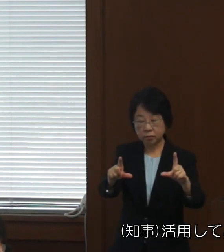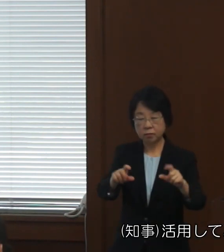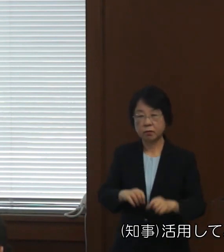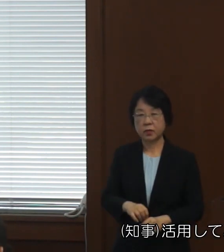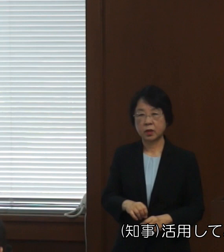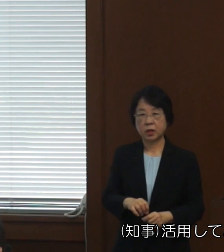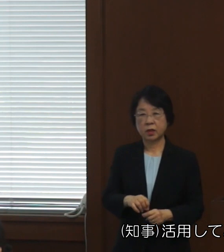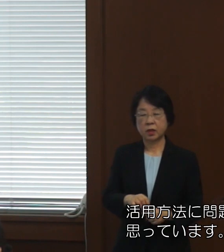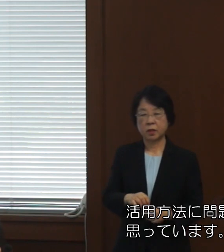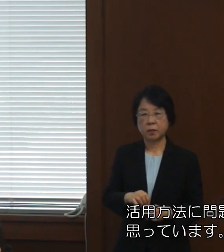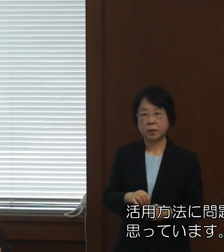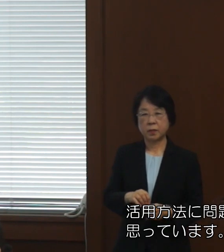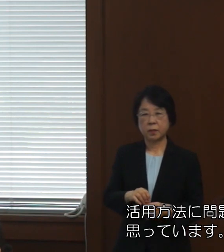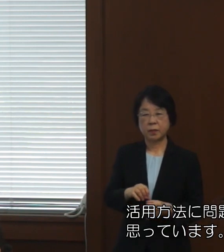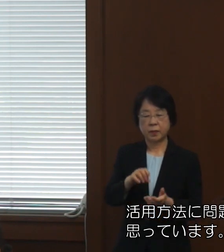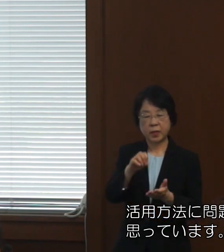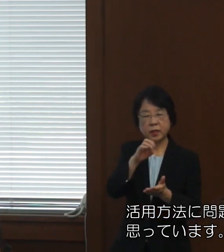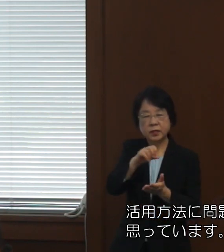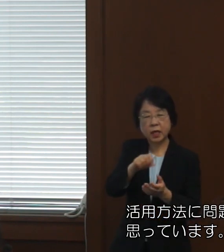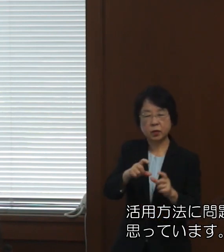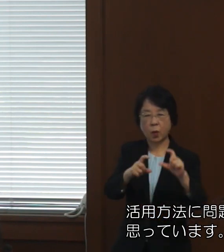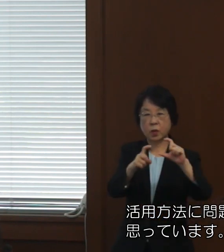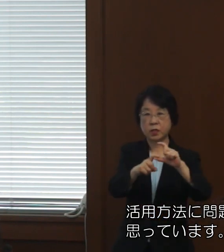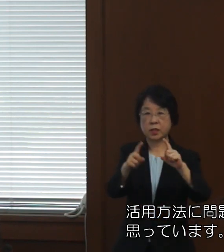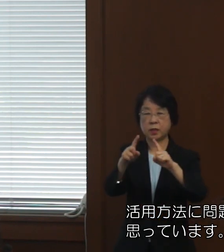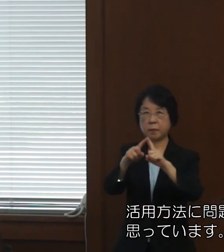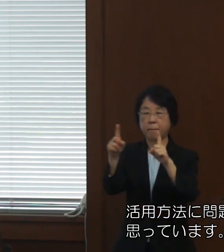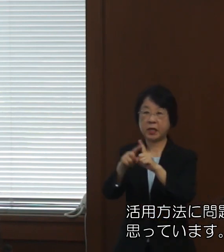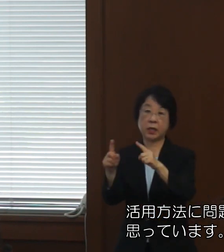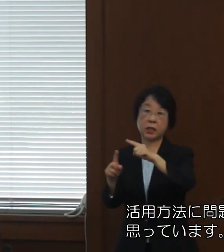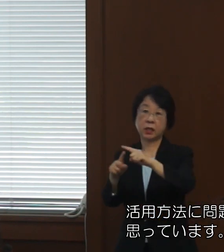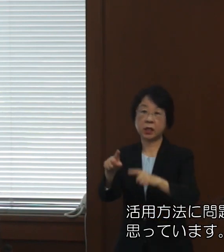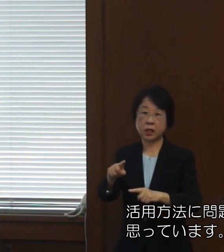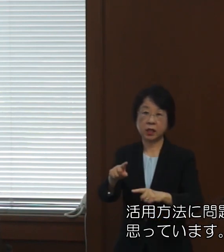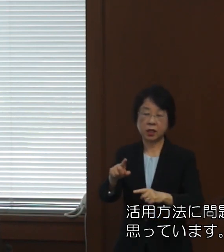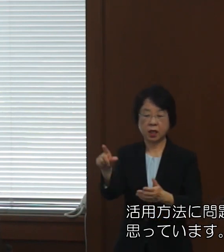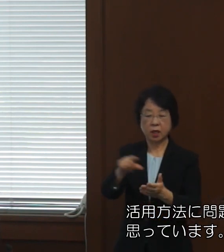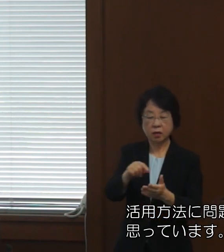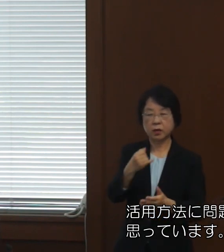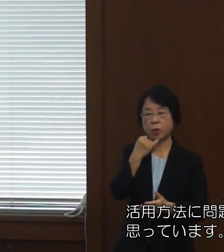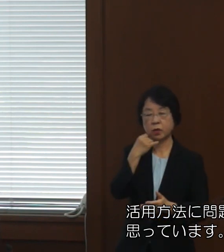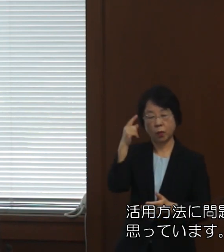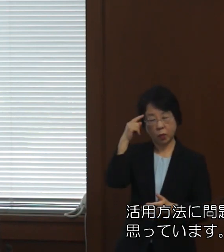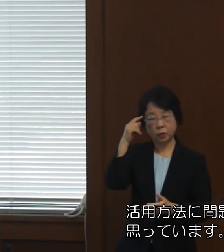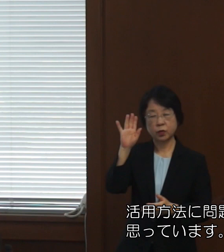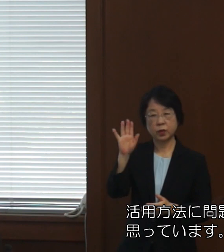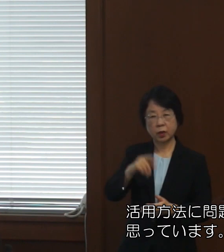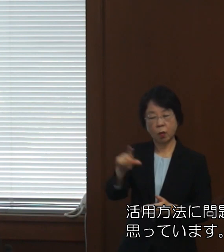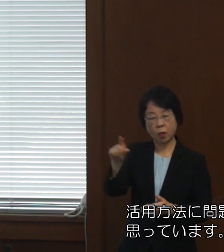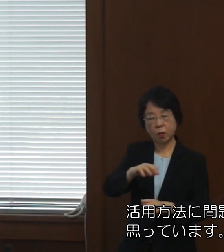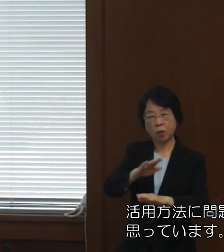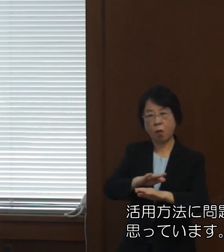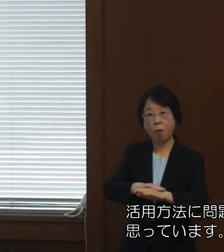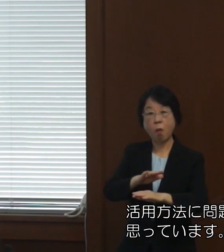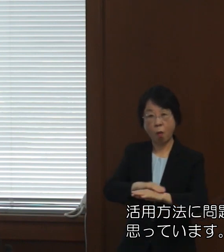活用して良いと思いますけれど活用方法の問題があるのではないかというふうに思っています